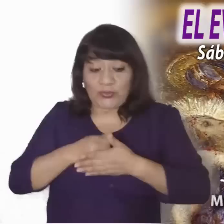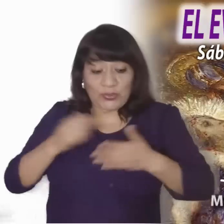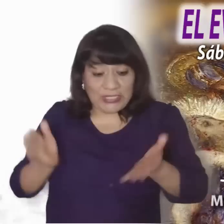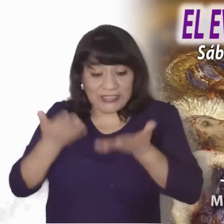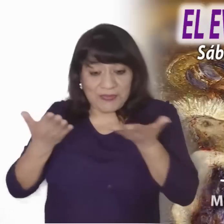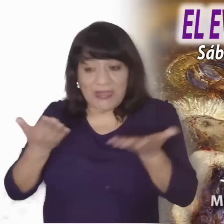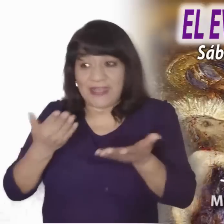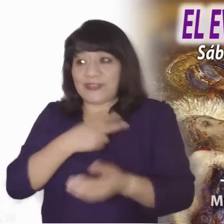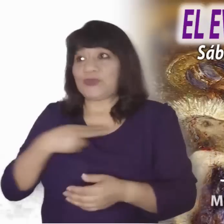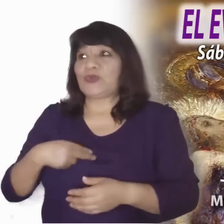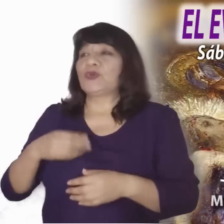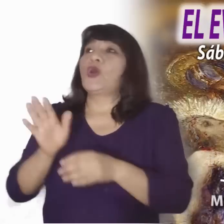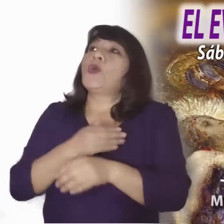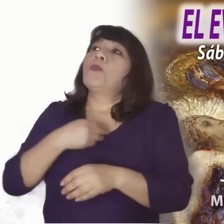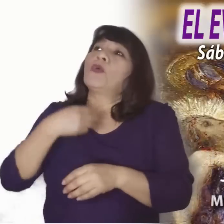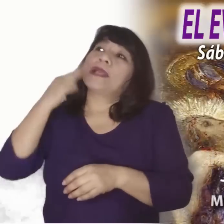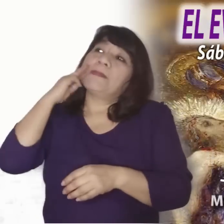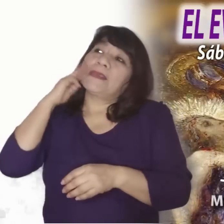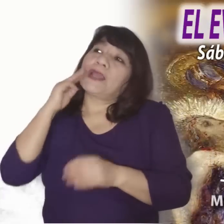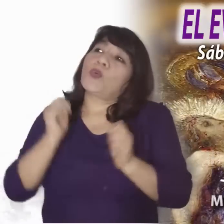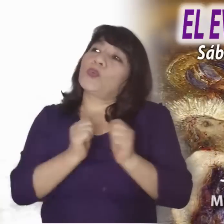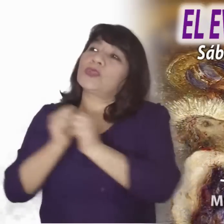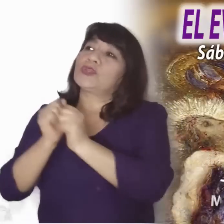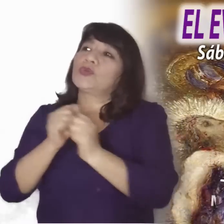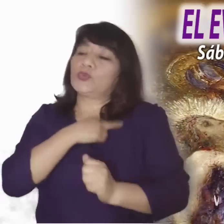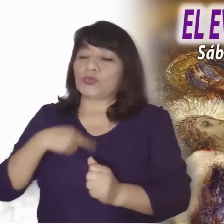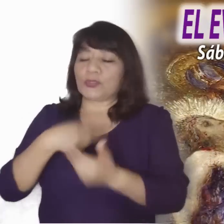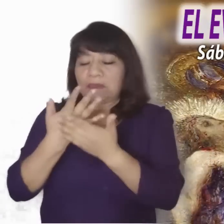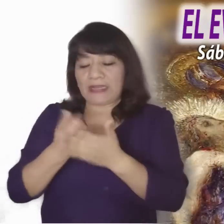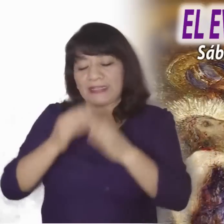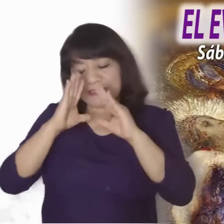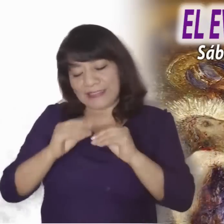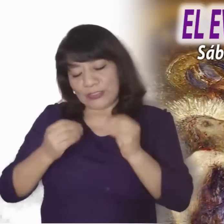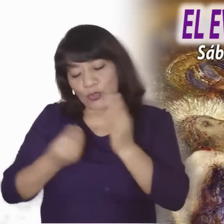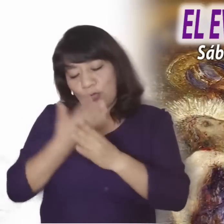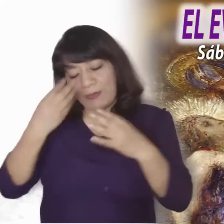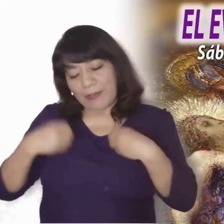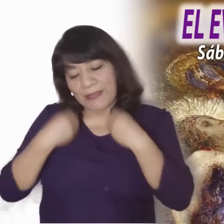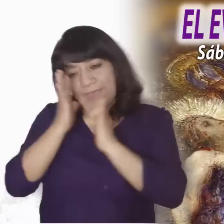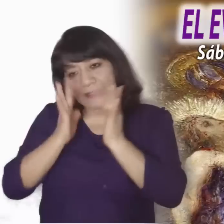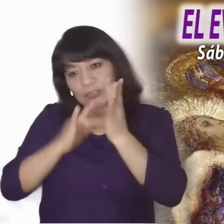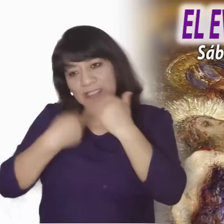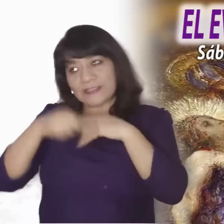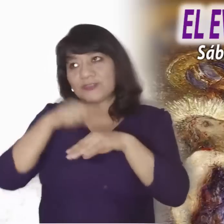apagados. Contigo queremos esperar en silencio la nueva vida.